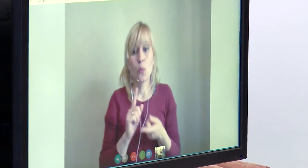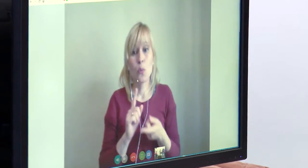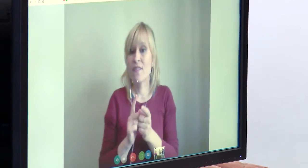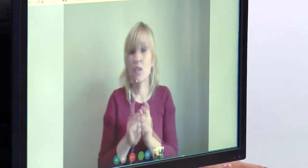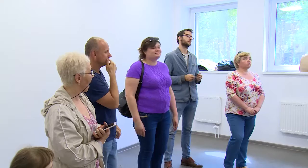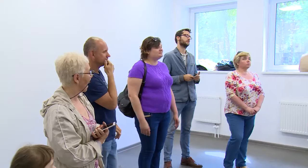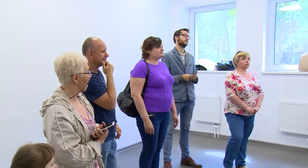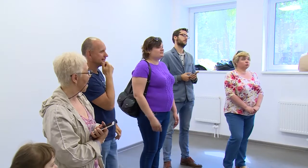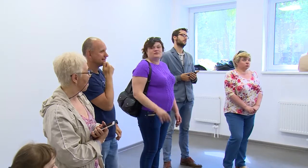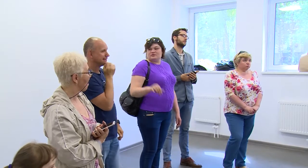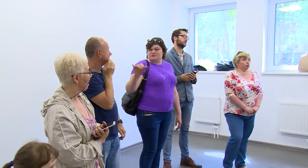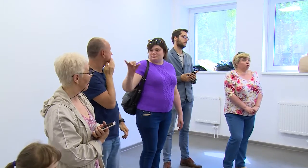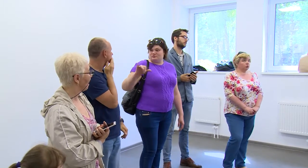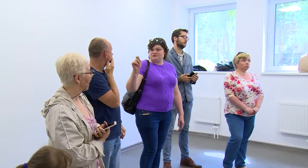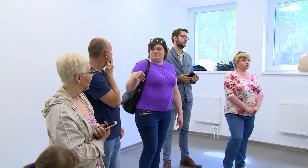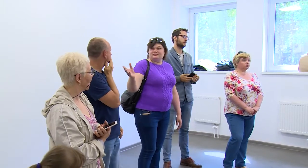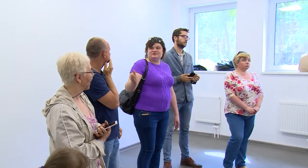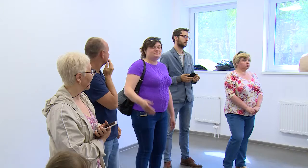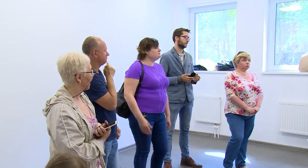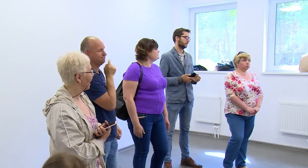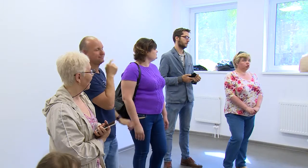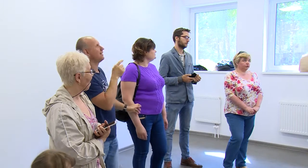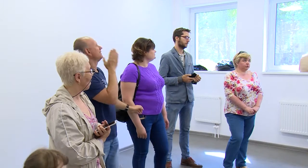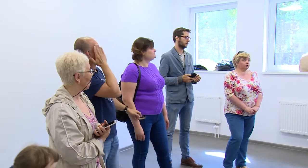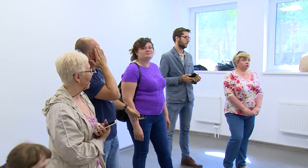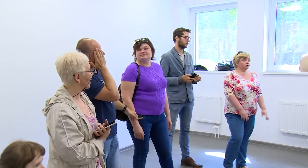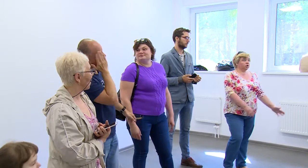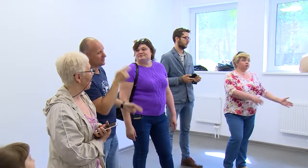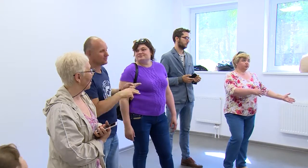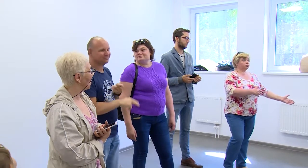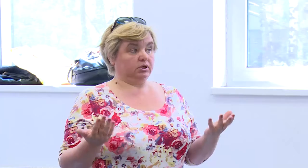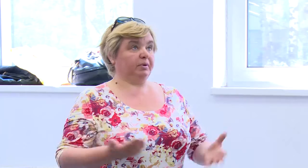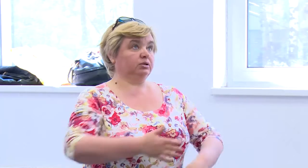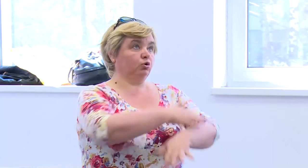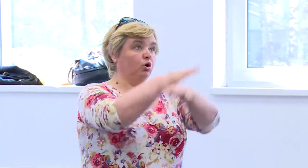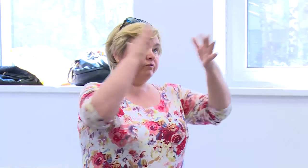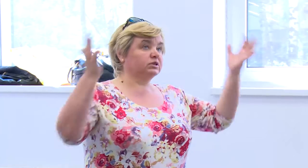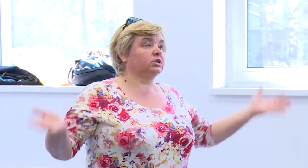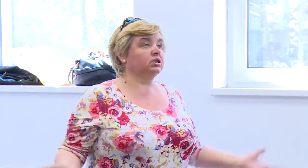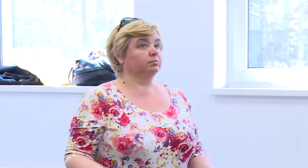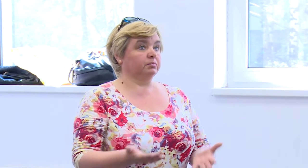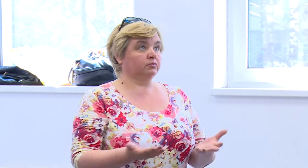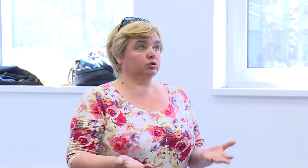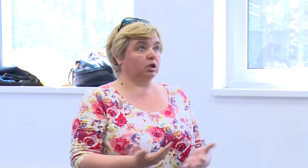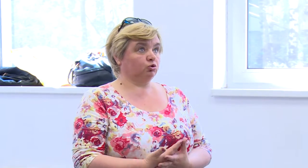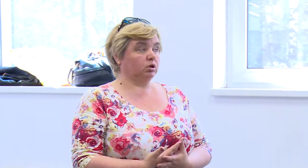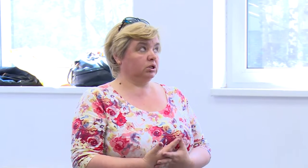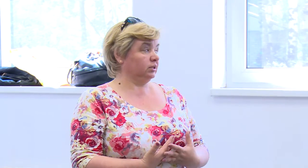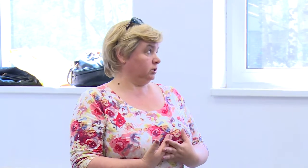людей слабослышащих. Необходимо соблюдать при разговоре с ними правила, предъявляемые законодательством по защите и